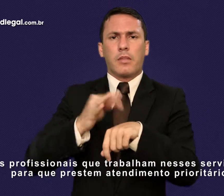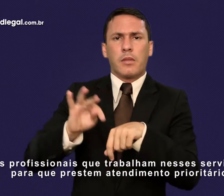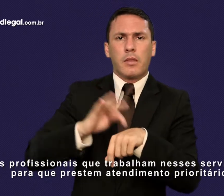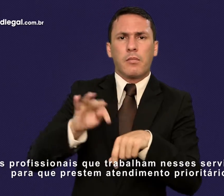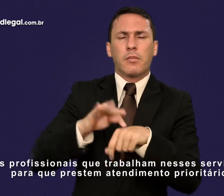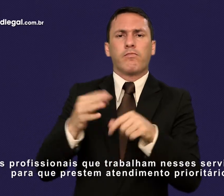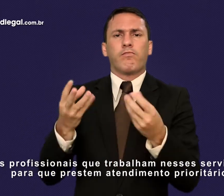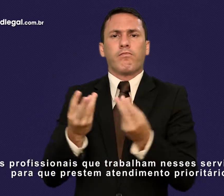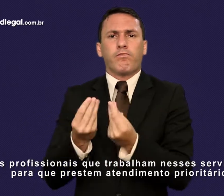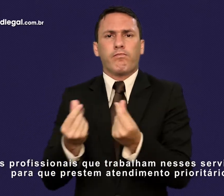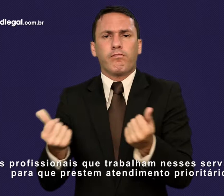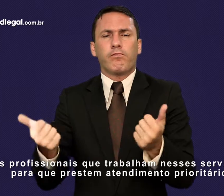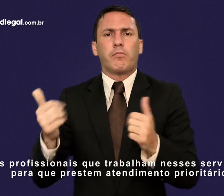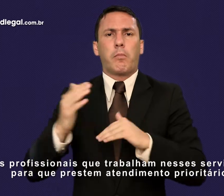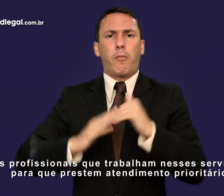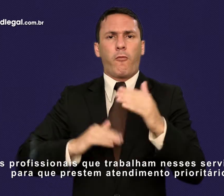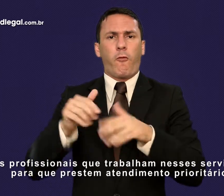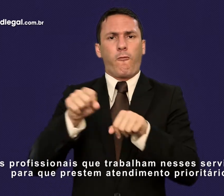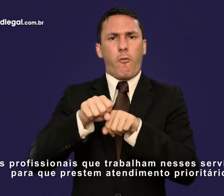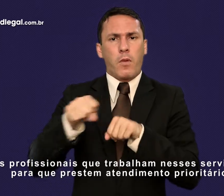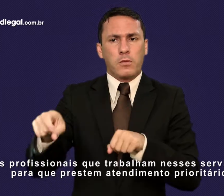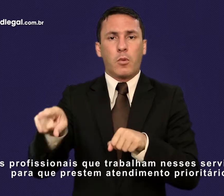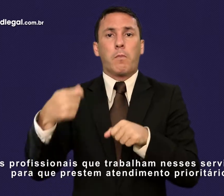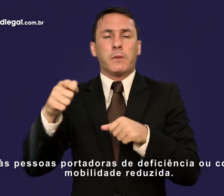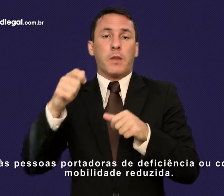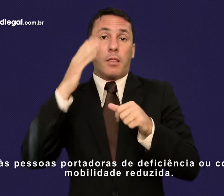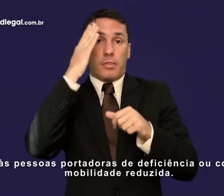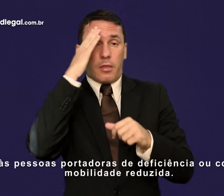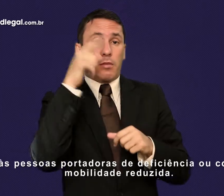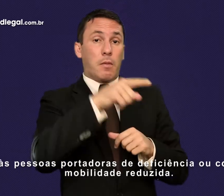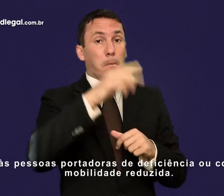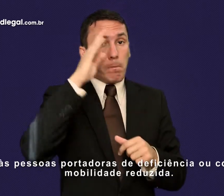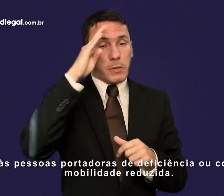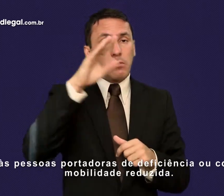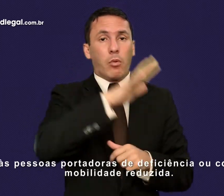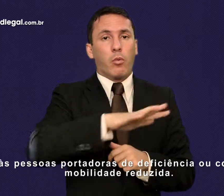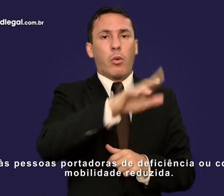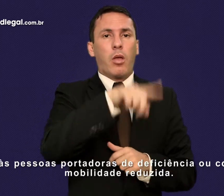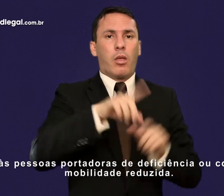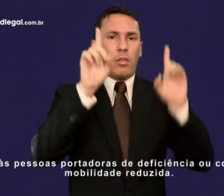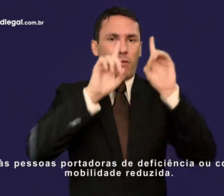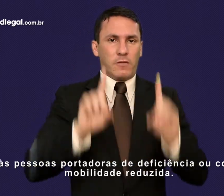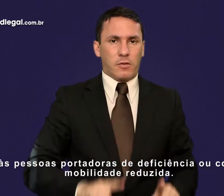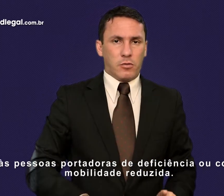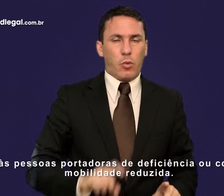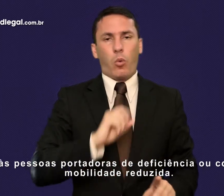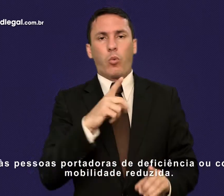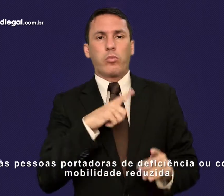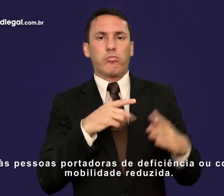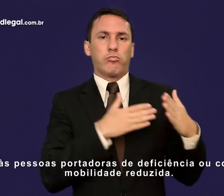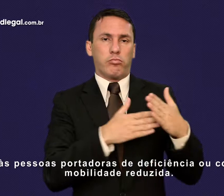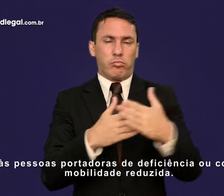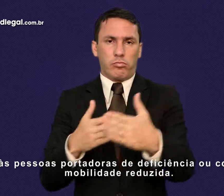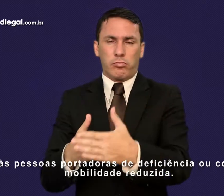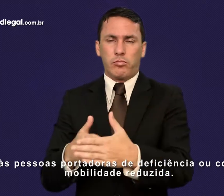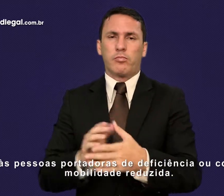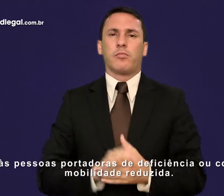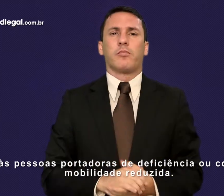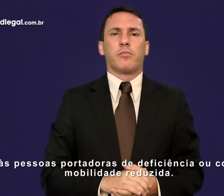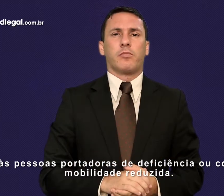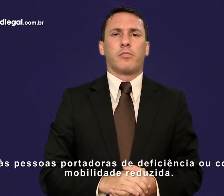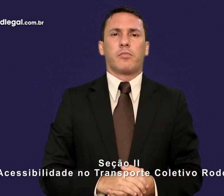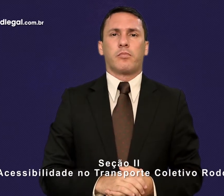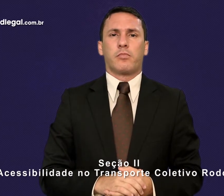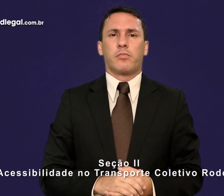trabalham nesses serviços para que prestem atendimento prioritário às pessoas portadoras de deficiência ou com mobilidade